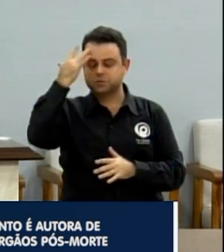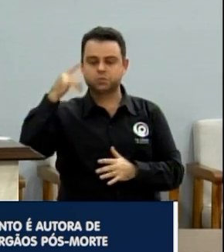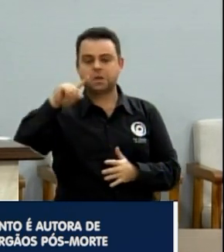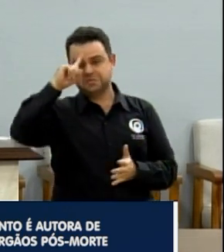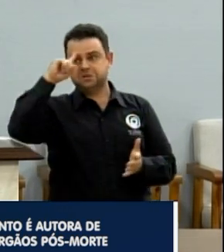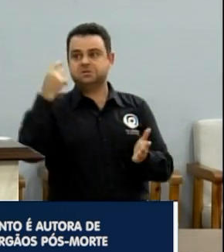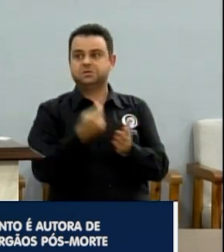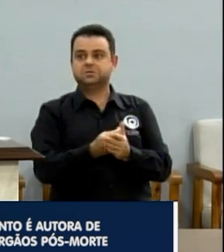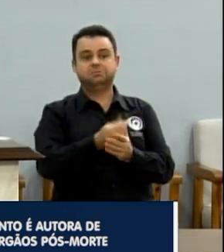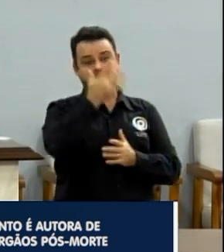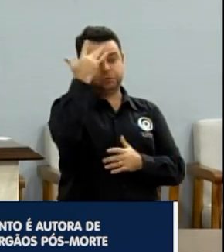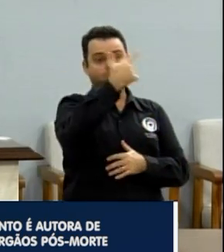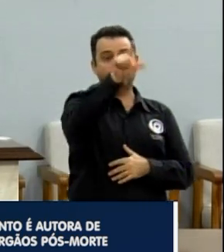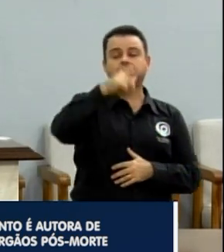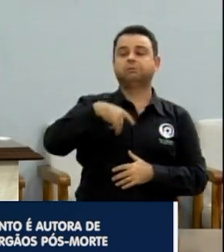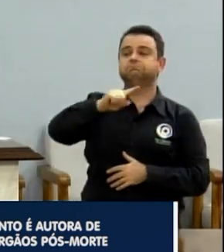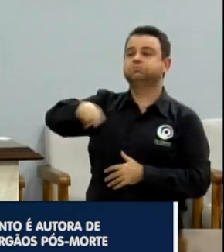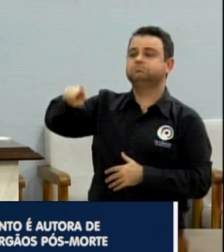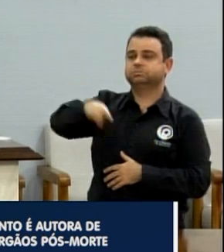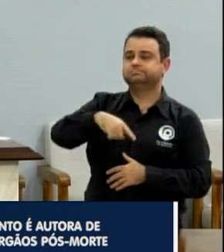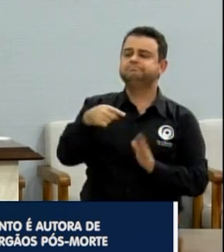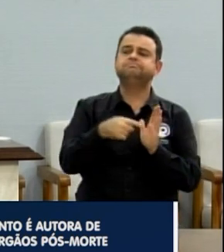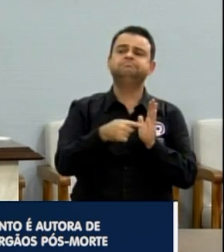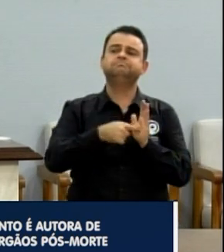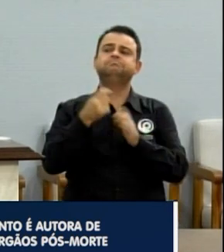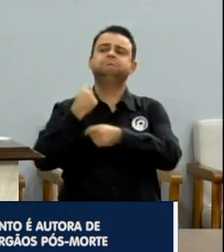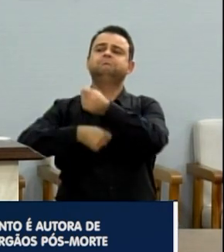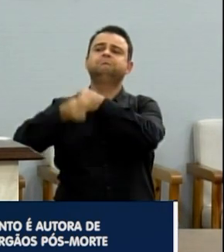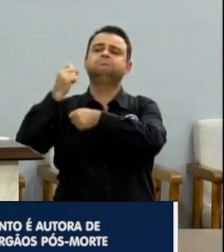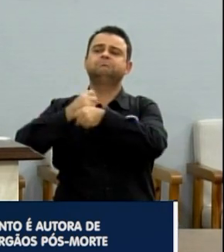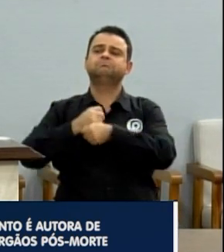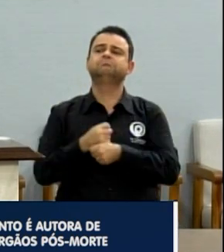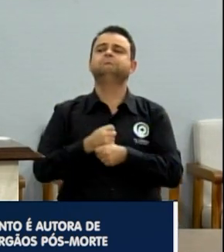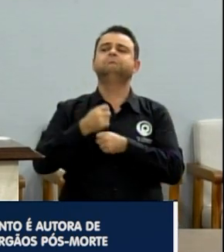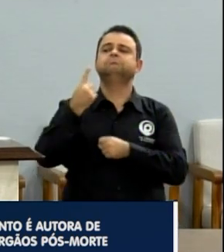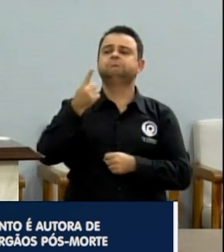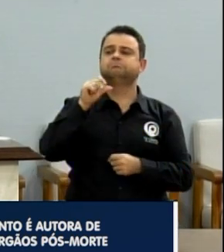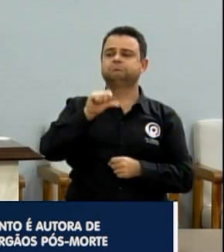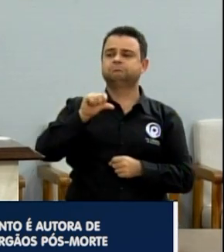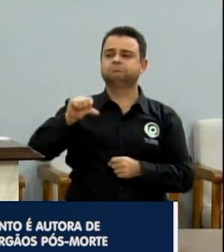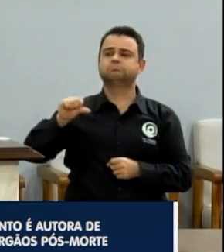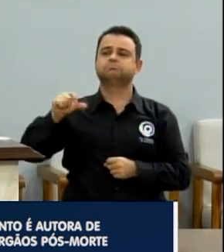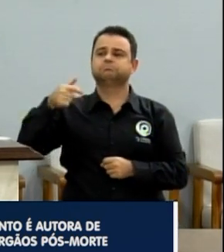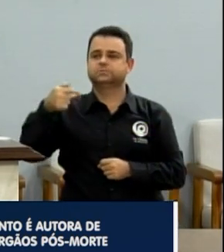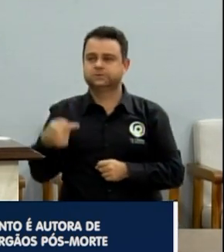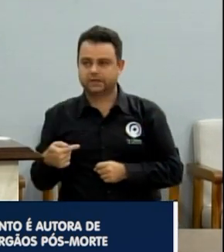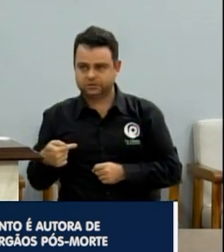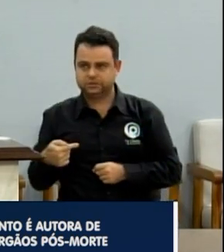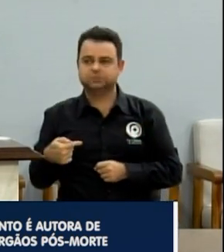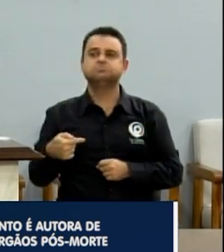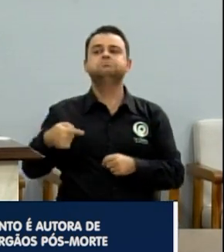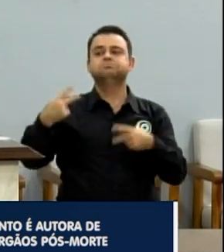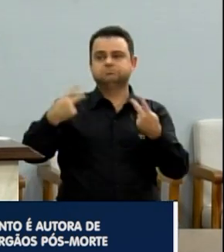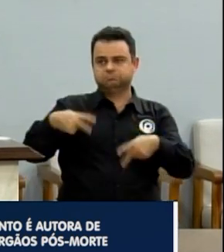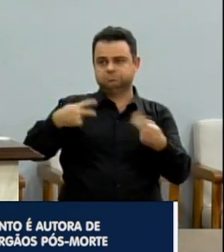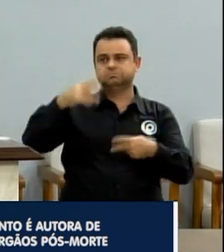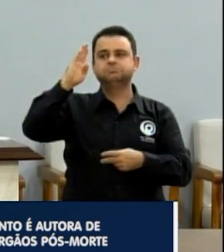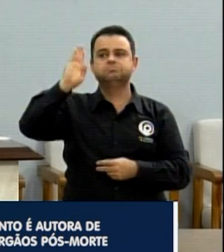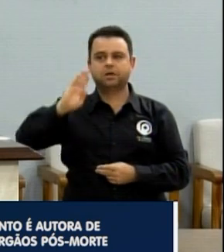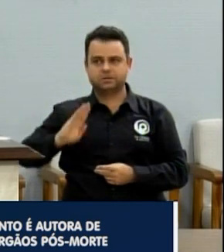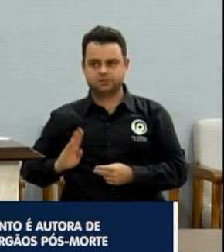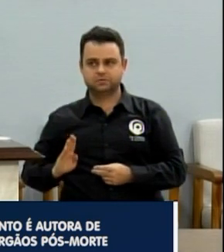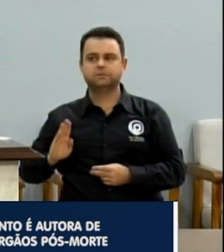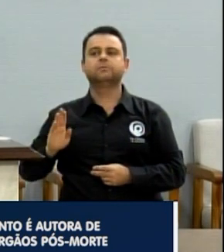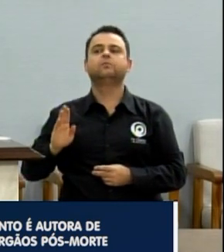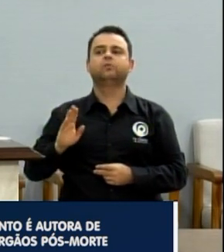de 1997, ela adotou o consentimento presumido na sua redação original. O que significa